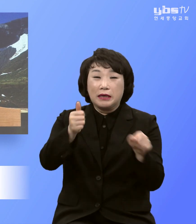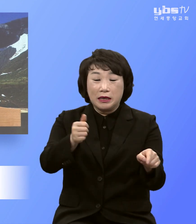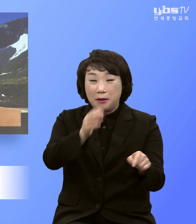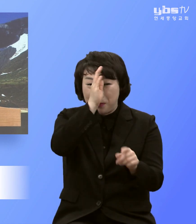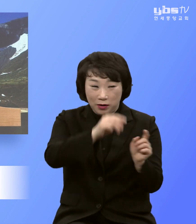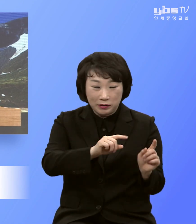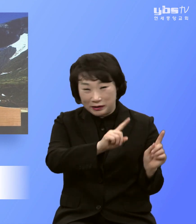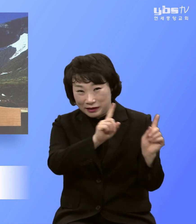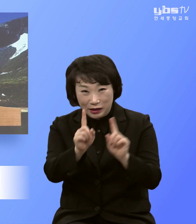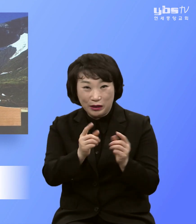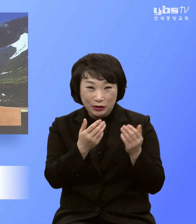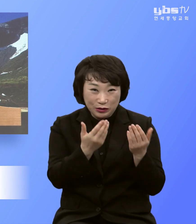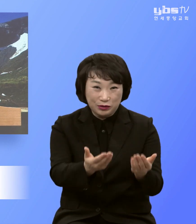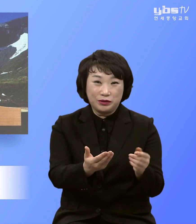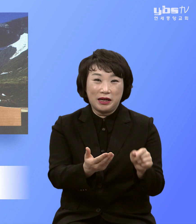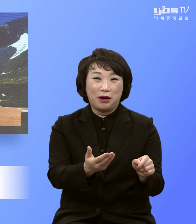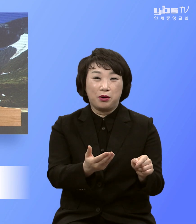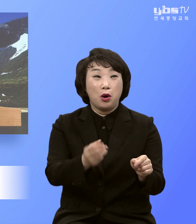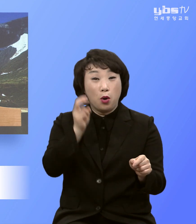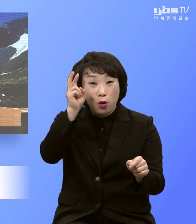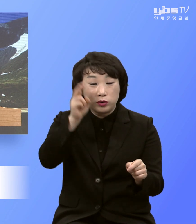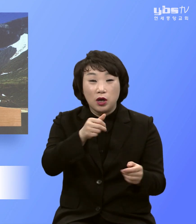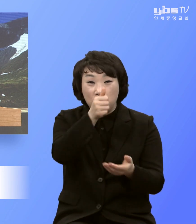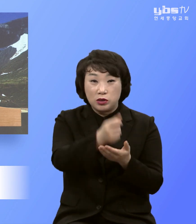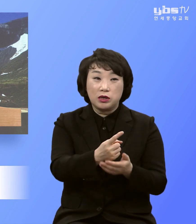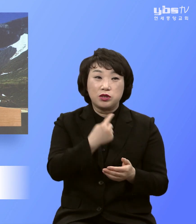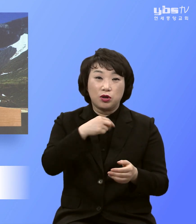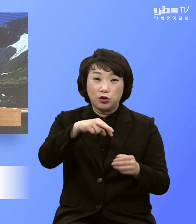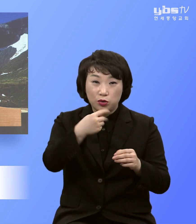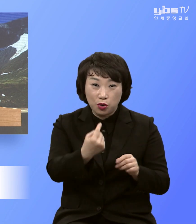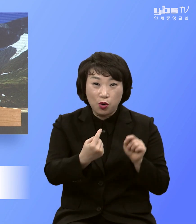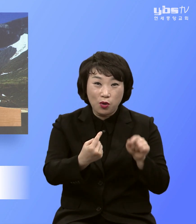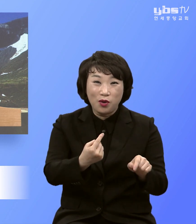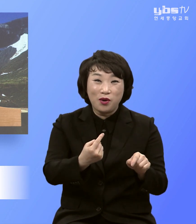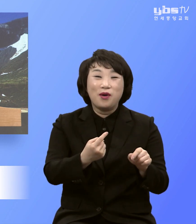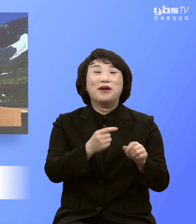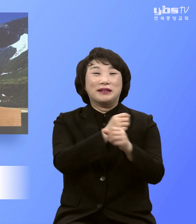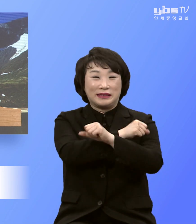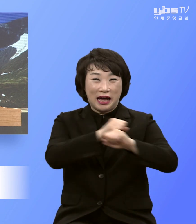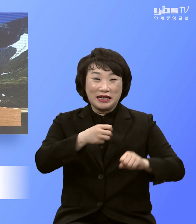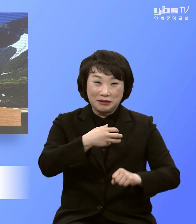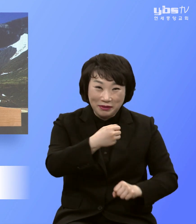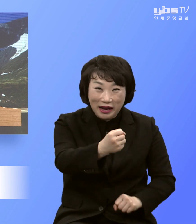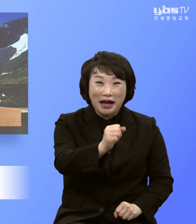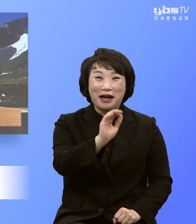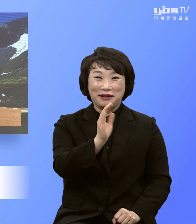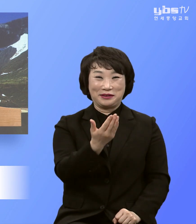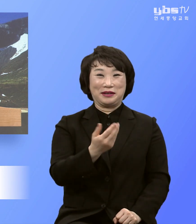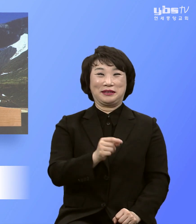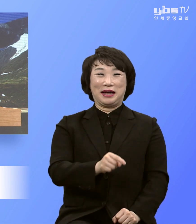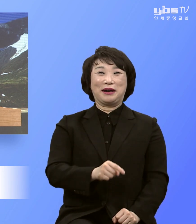저를 일으키시리라. 혹시 죄를 범하였을지라도 사심을 얻으리라.